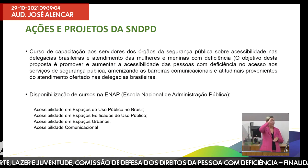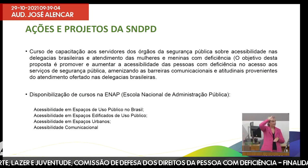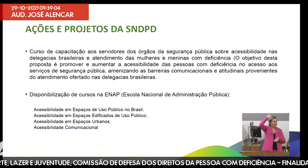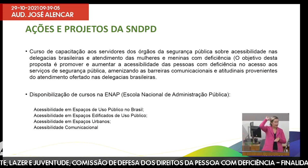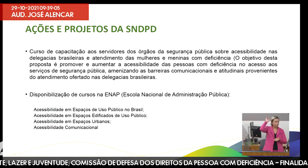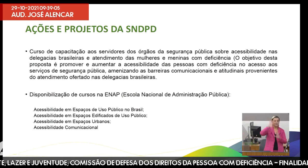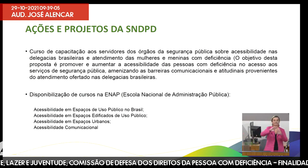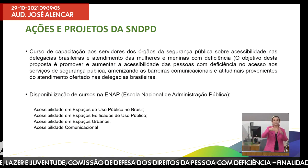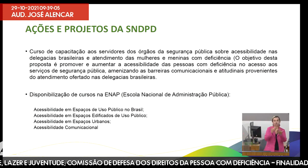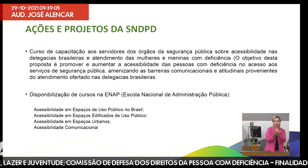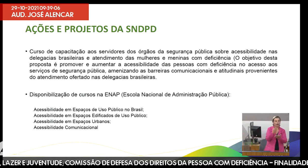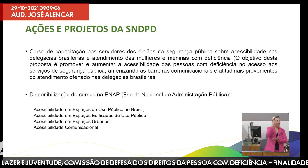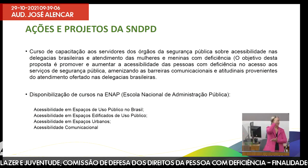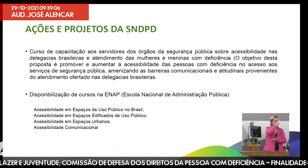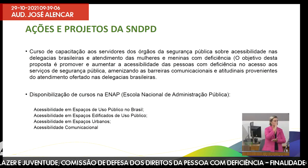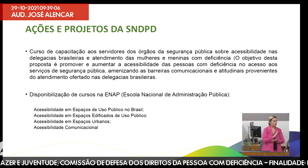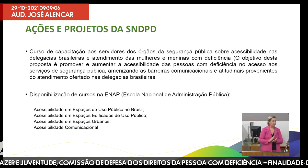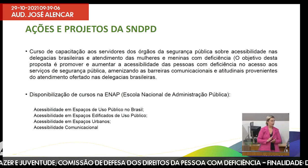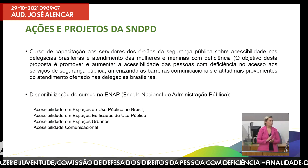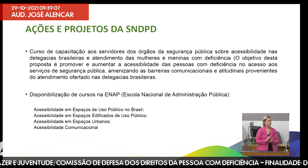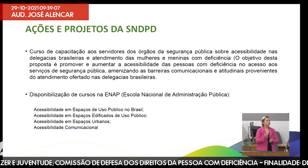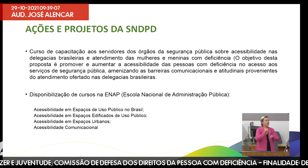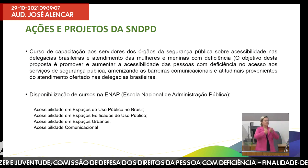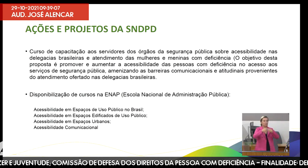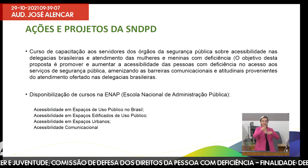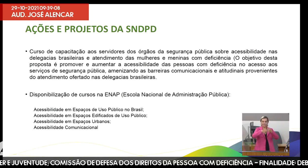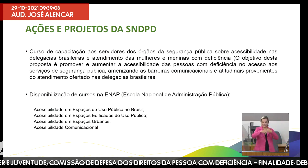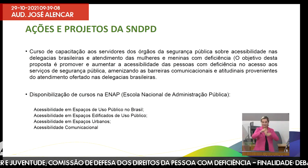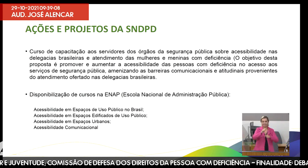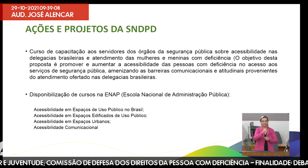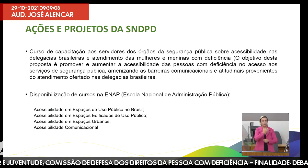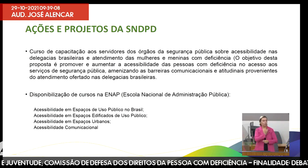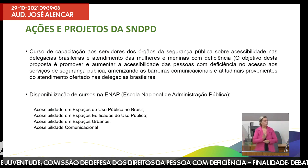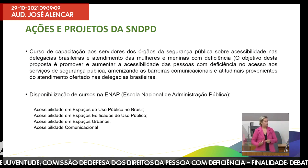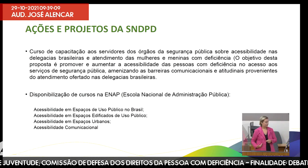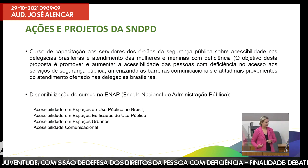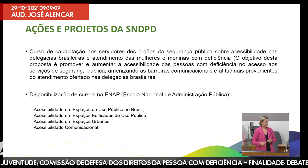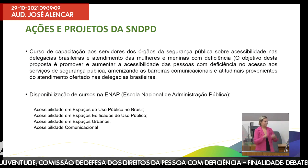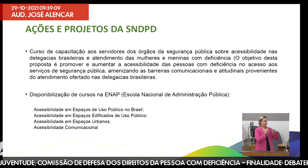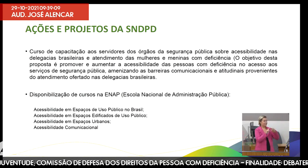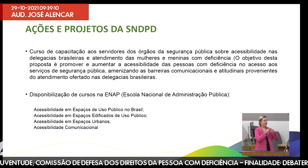Disponibilizamos cursos na Escola Nacional de Administração Pública, ENAP,